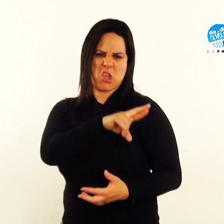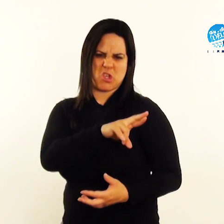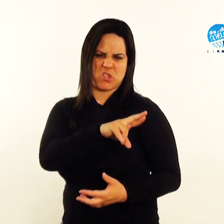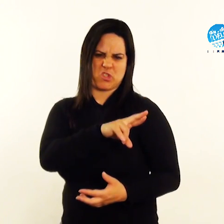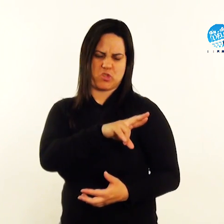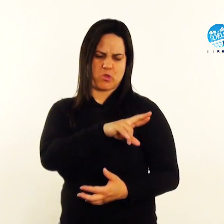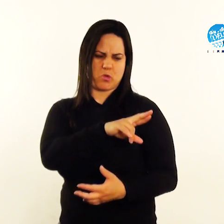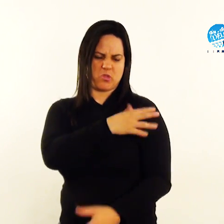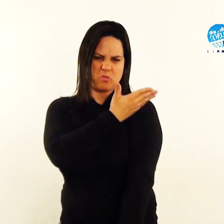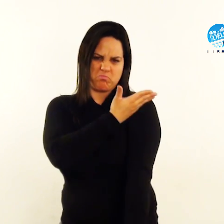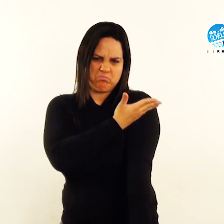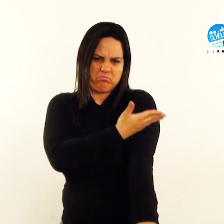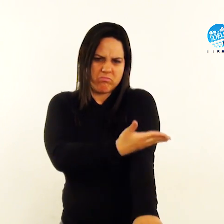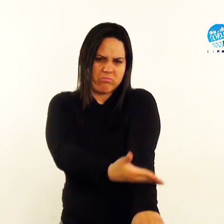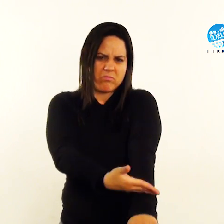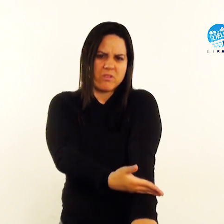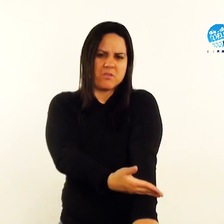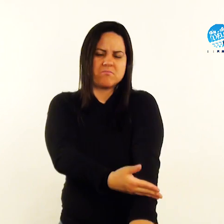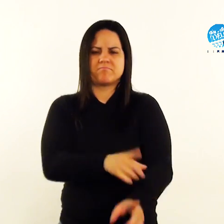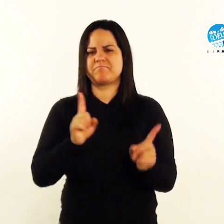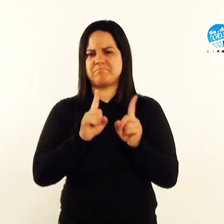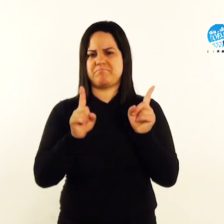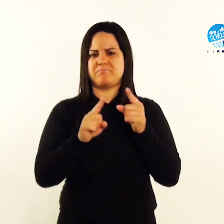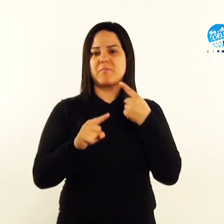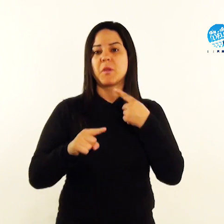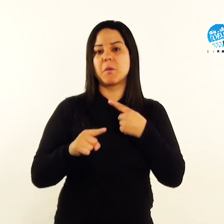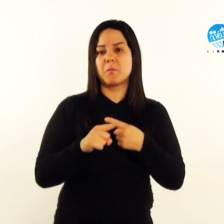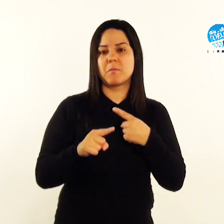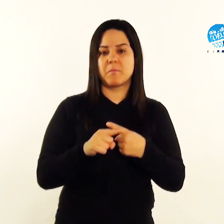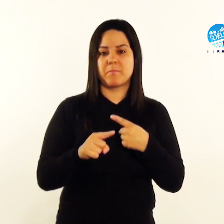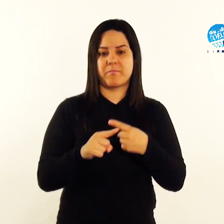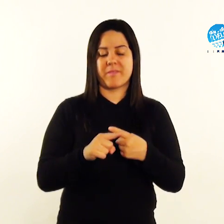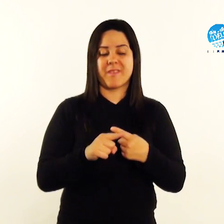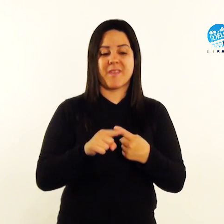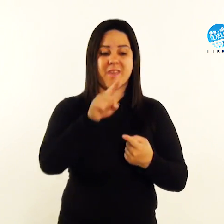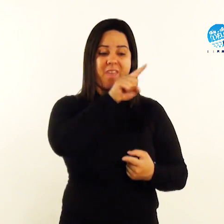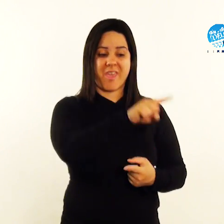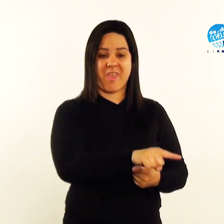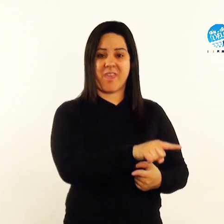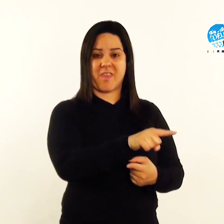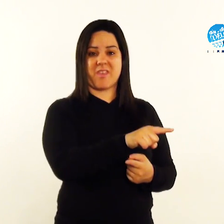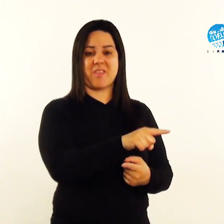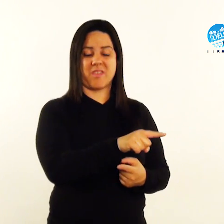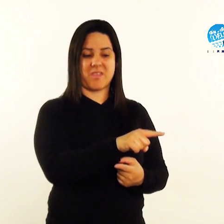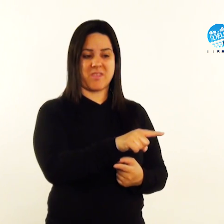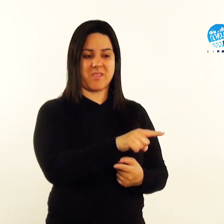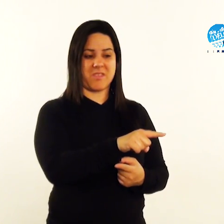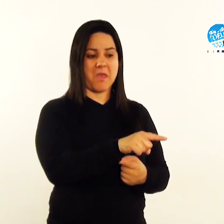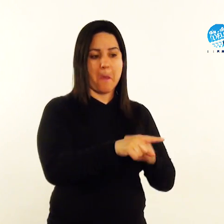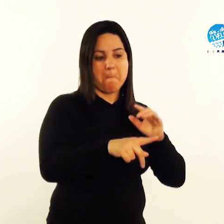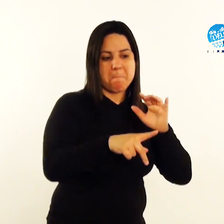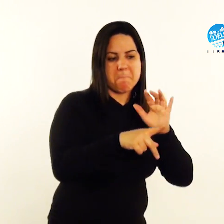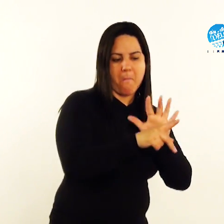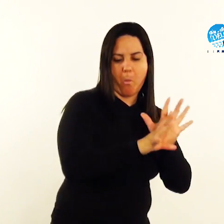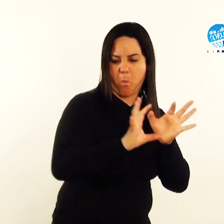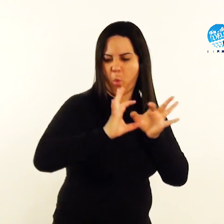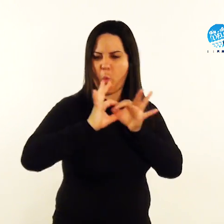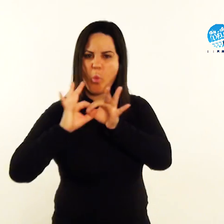época. Por quê? Porque ele era considerado um publicano, alguém vendido aos romanos, alguém que